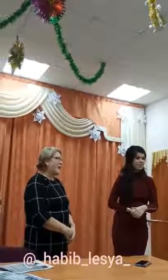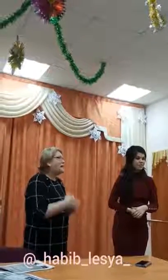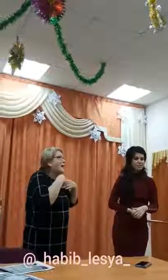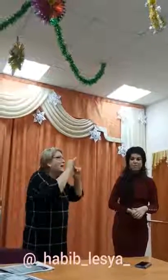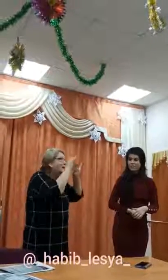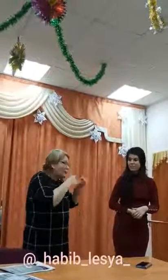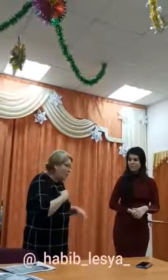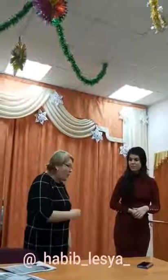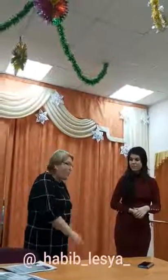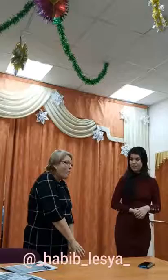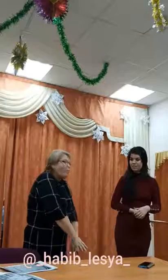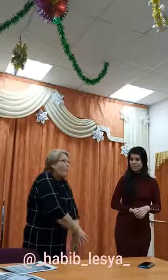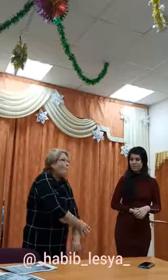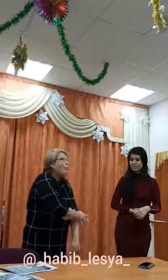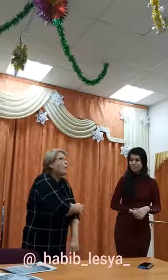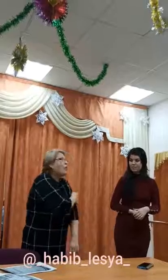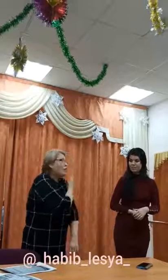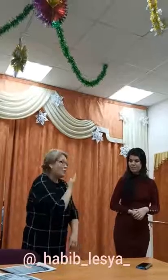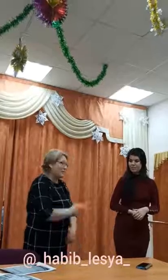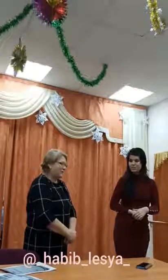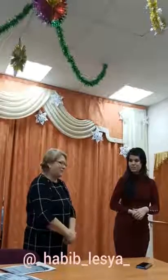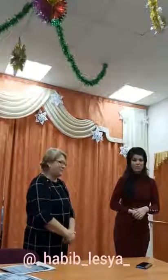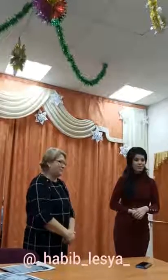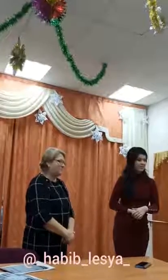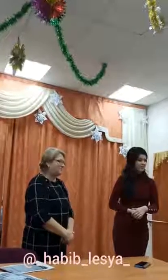Я рассказываю, мне там мурашки.